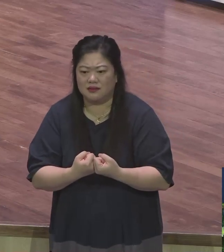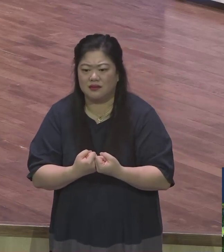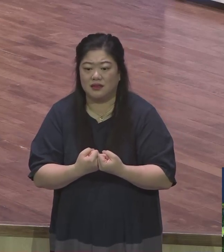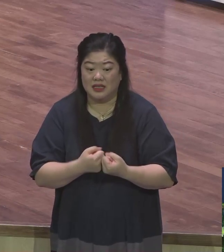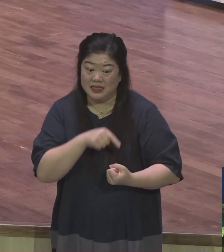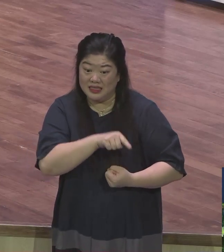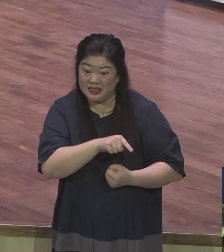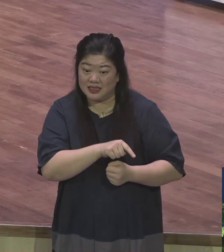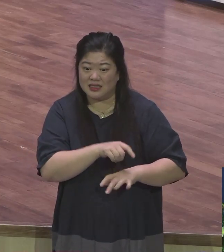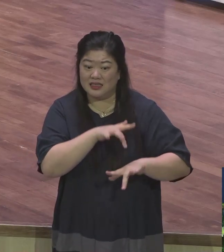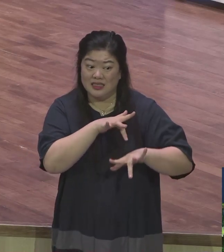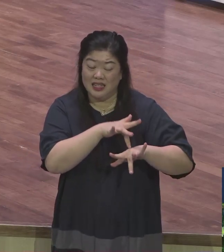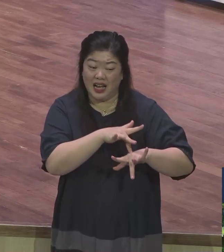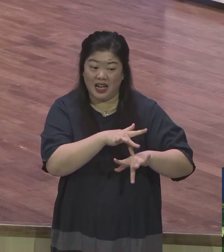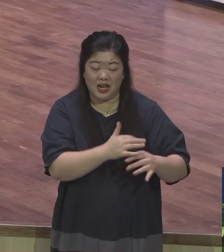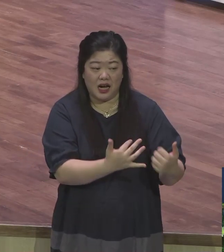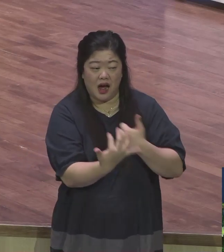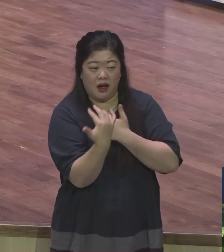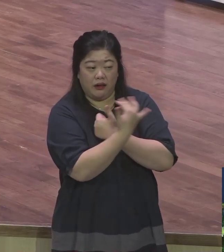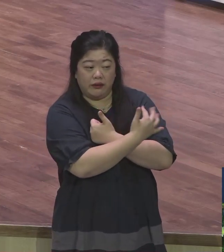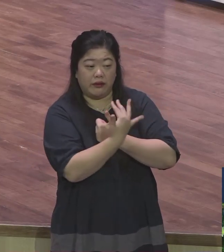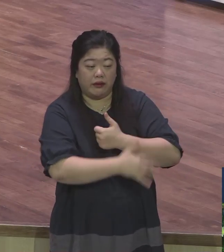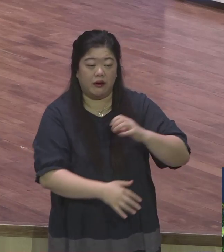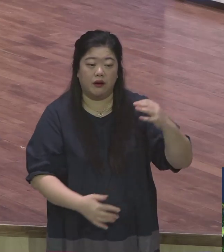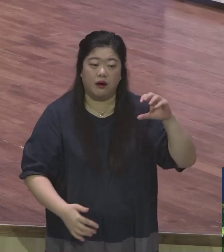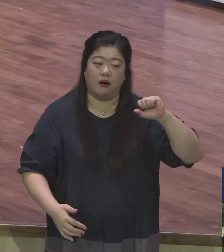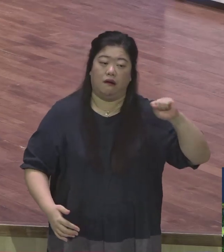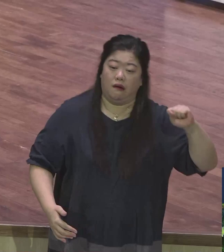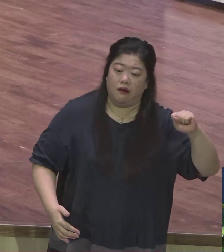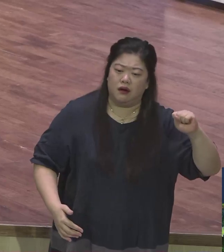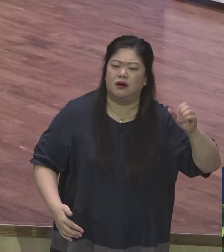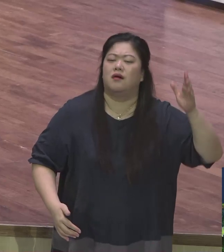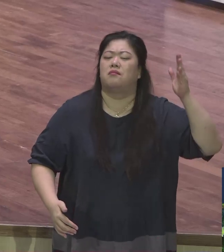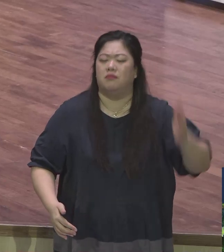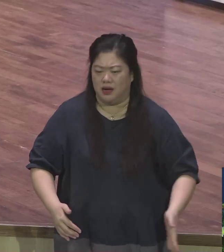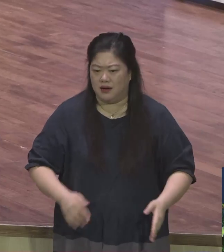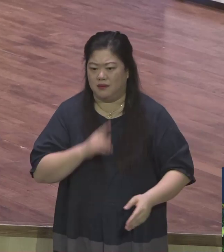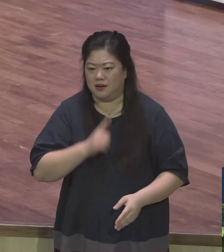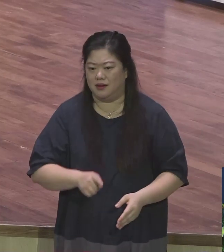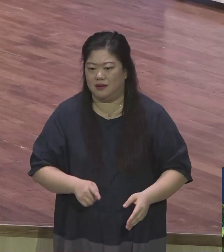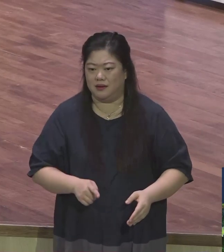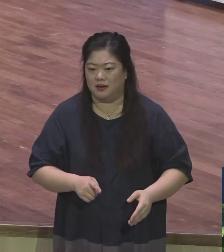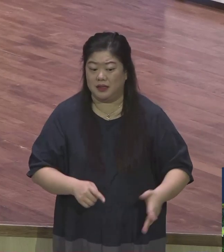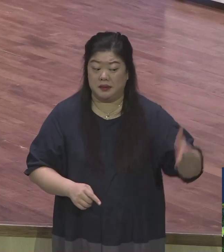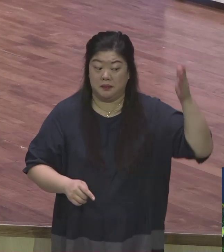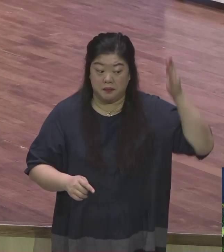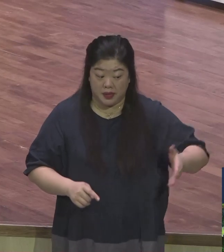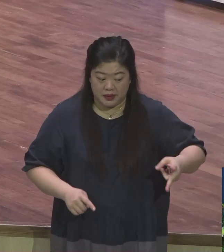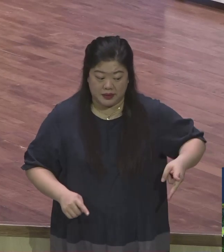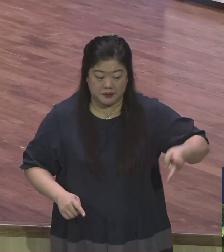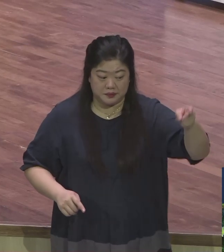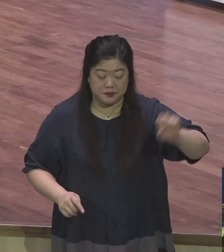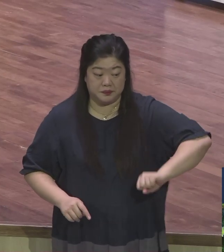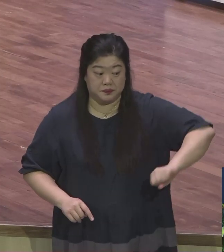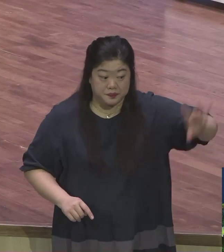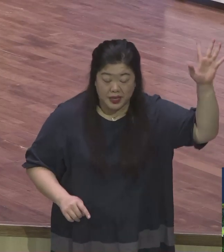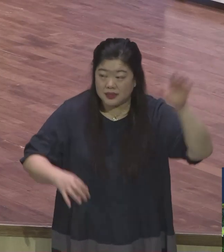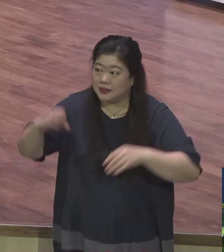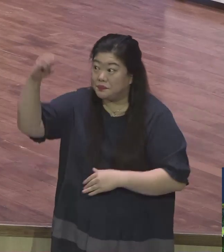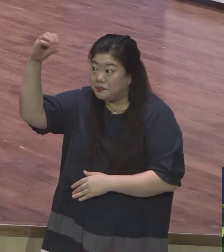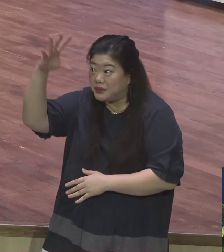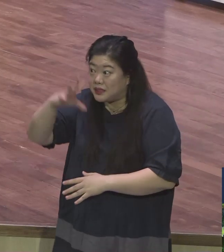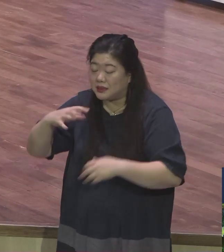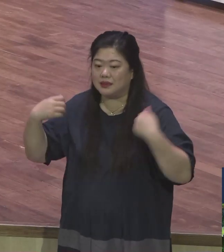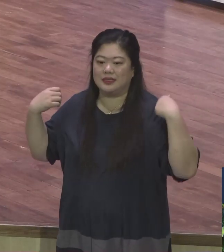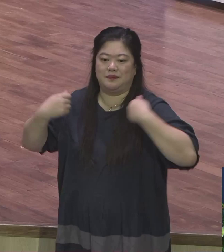넘어뜨리려는 사단의 유혹이다. 이런 어두움의 옷을 벗어버리고 빛의 갑옷을 입자.